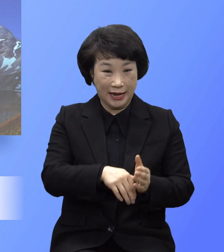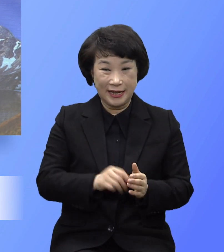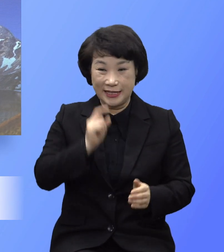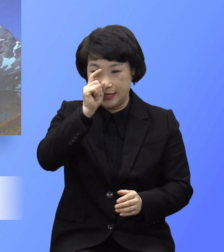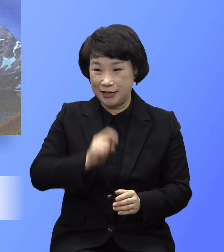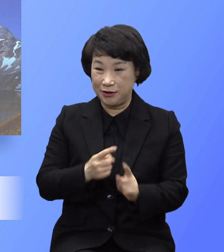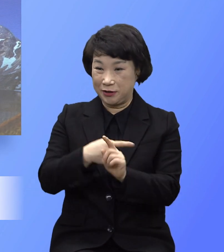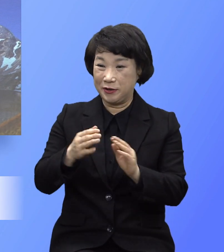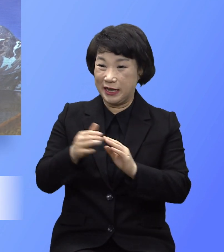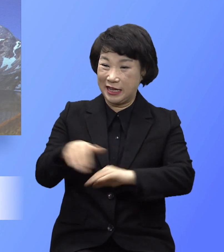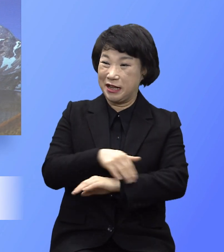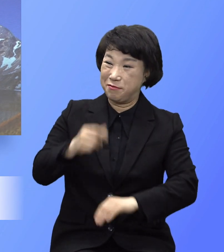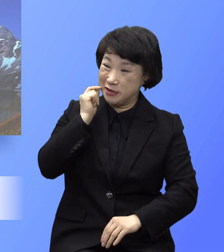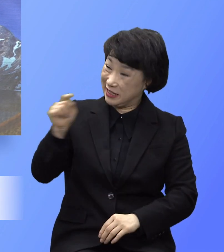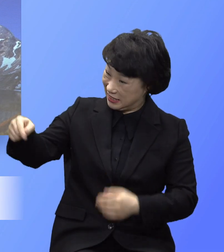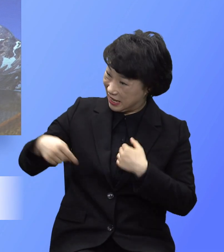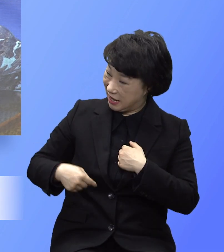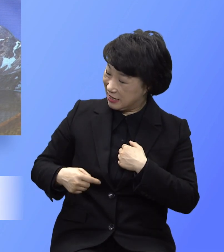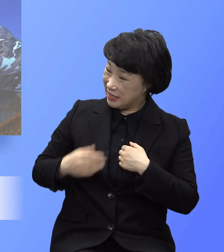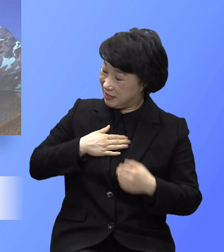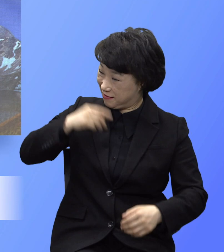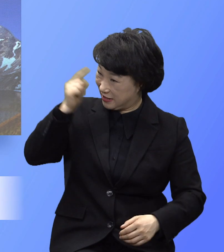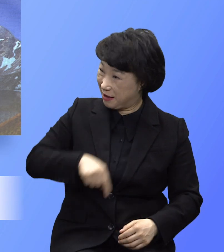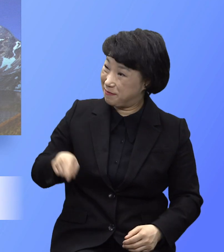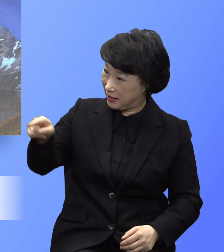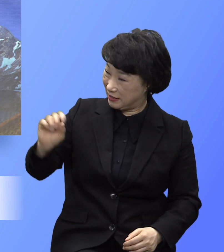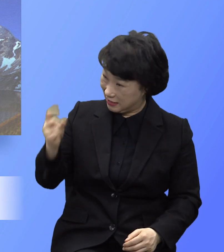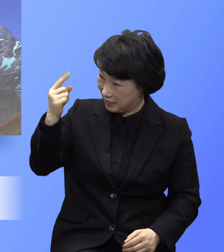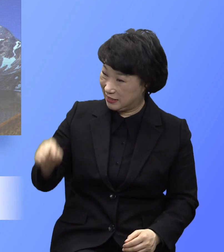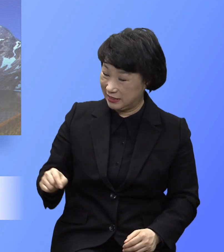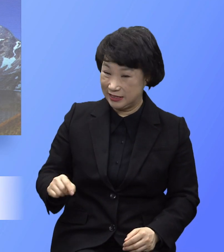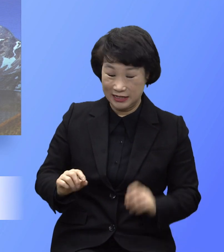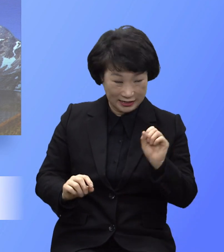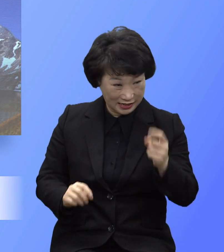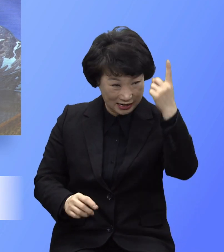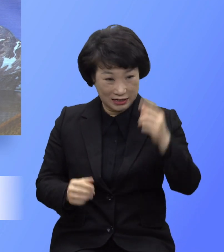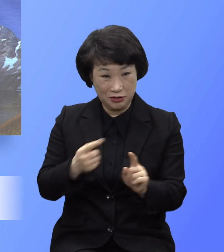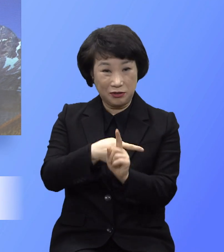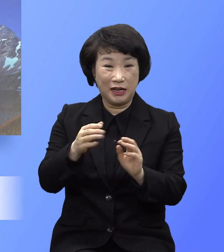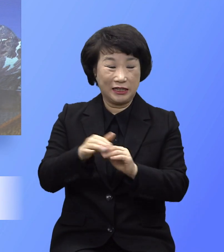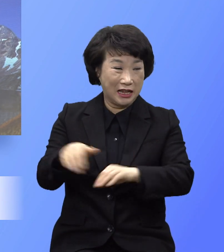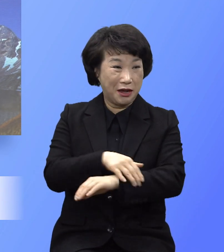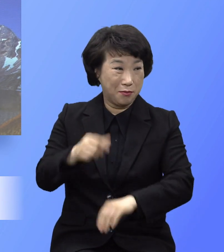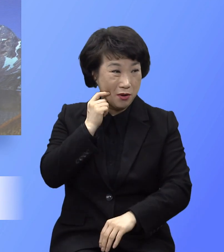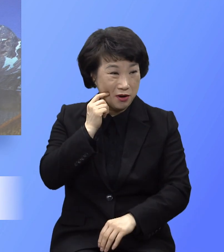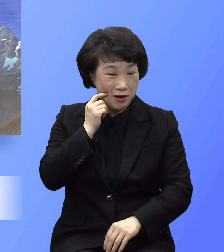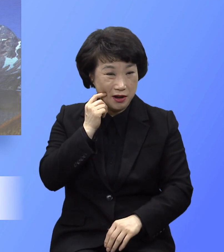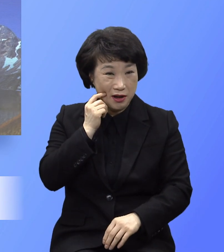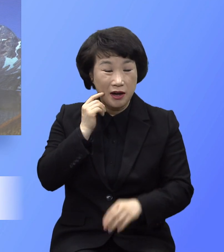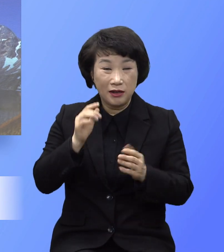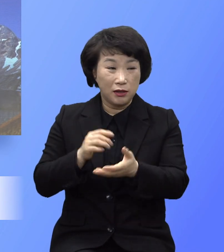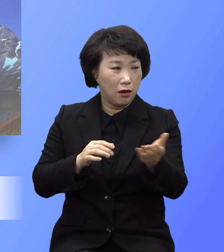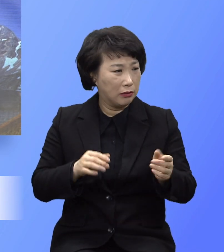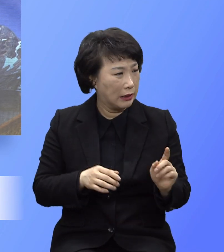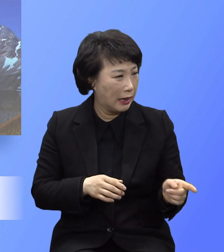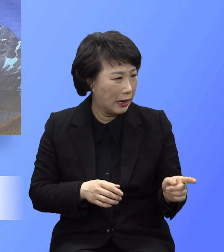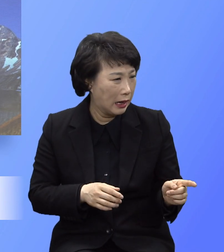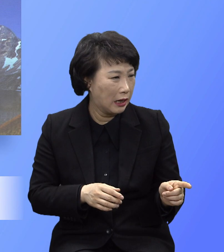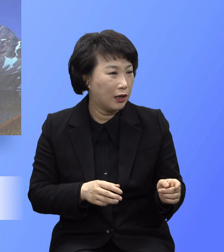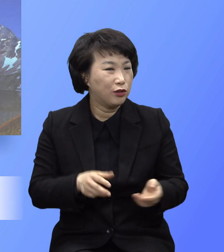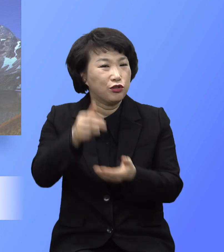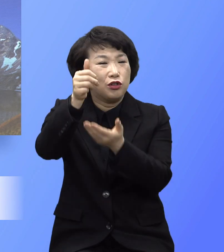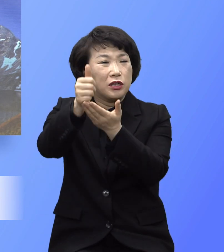댕기겠네, 뭐 네가 왜 나에게 속상해서 이 교회 못 댕기겠네, 저래서 못 되겠네. 너는 아직도